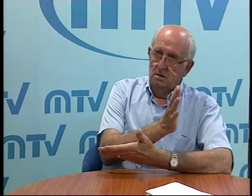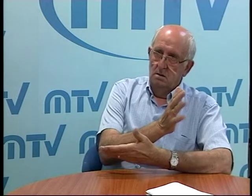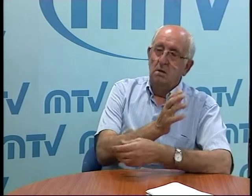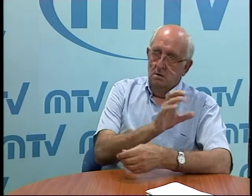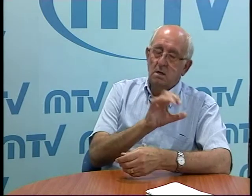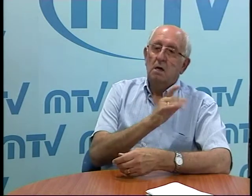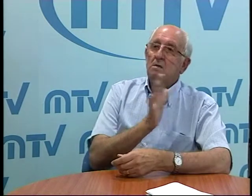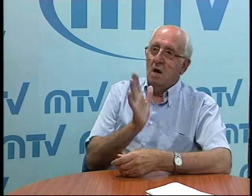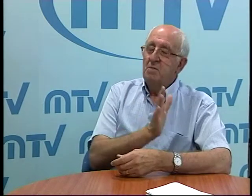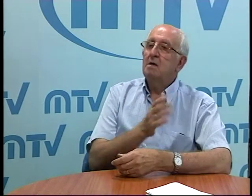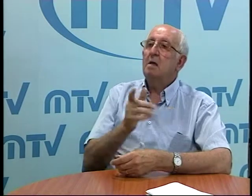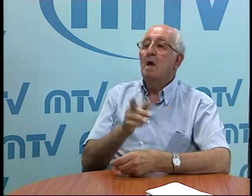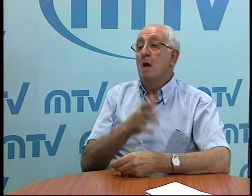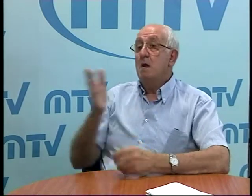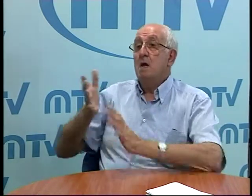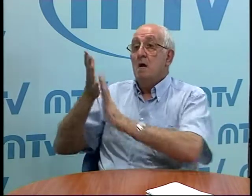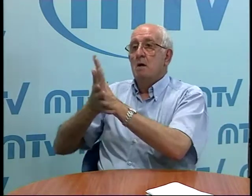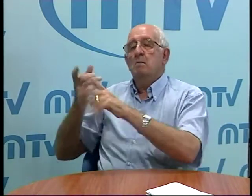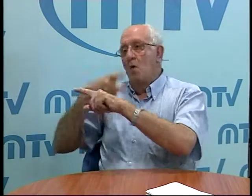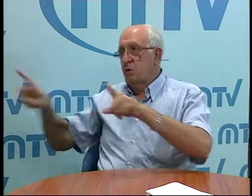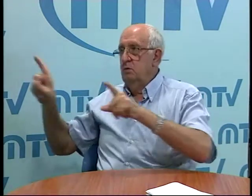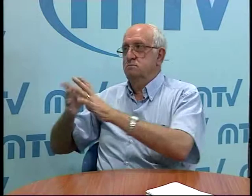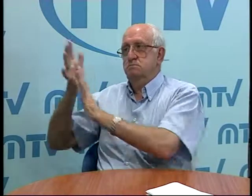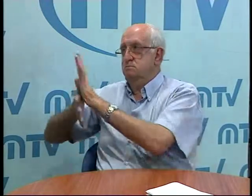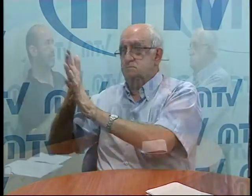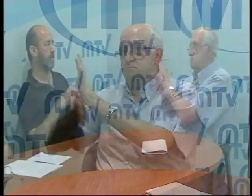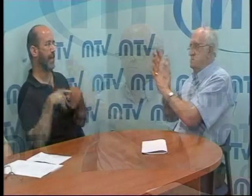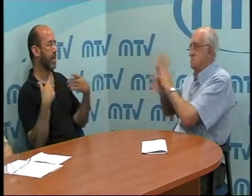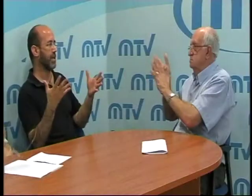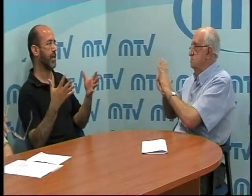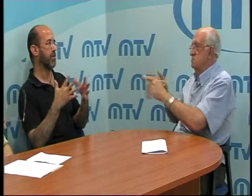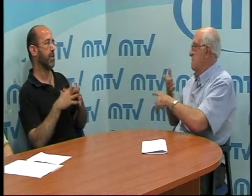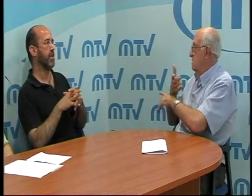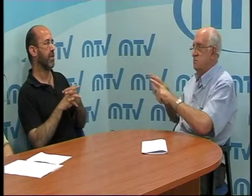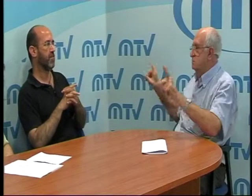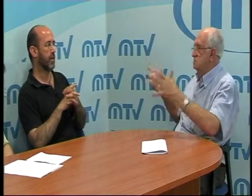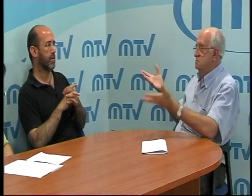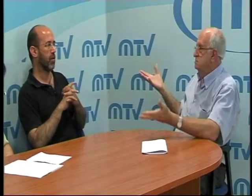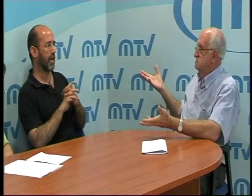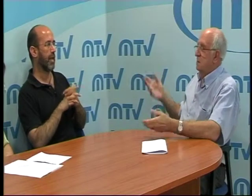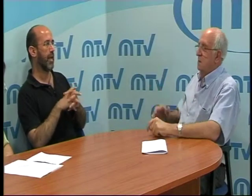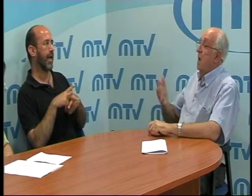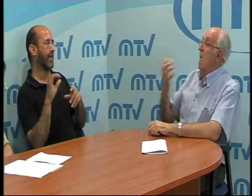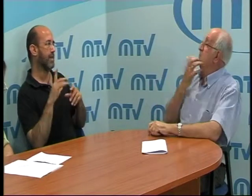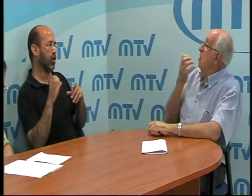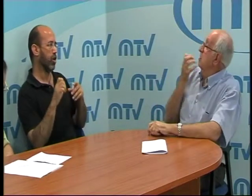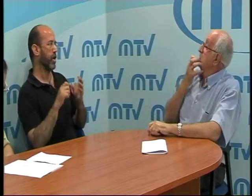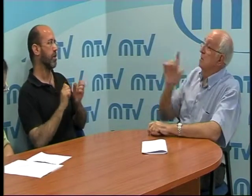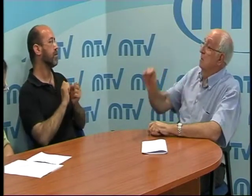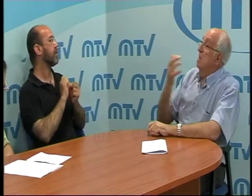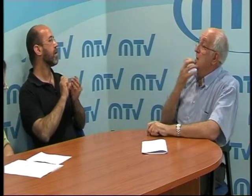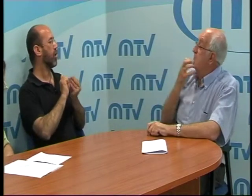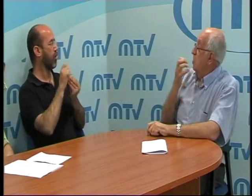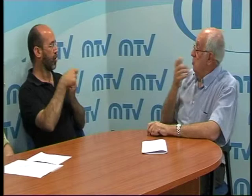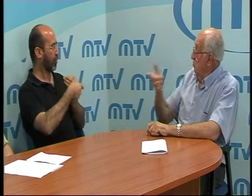representado con las manos, que sería el abecedario representado con las manos. Pero la lengua de signos tiene una gramática totalmente diferente a lo que es al